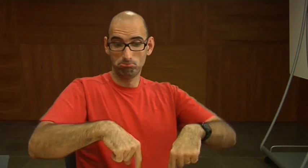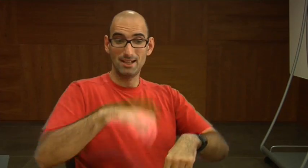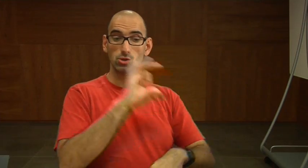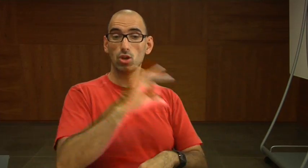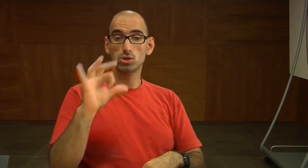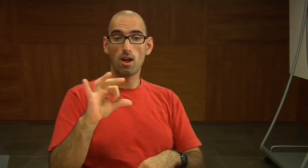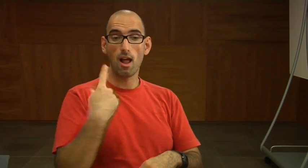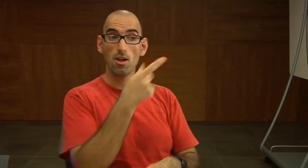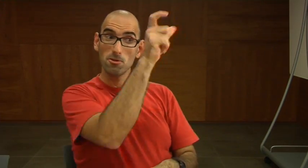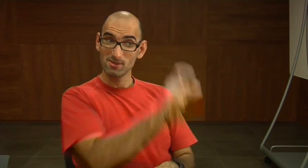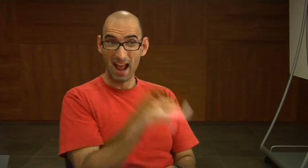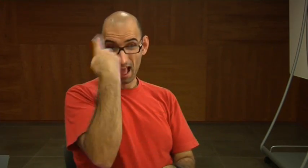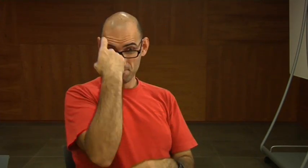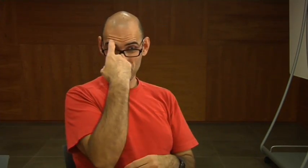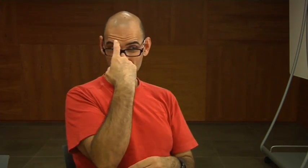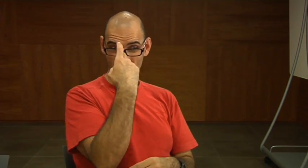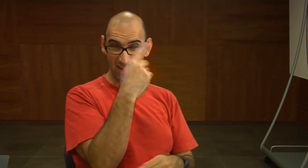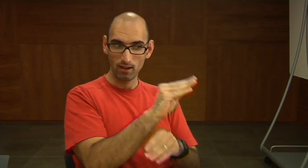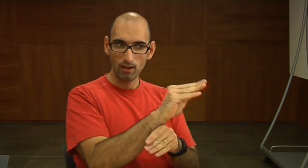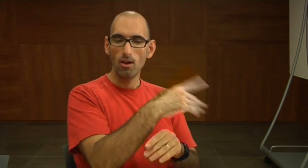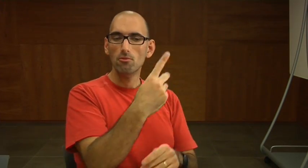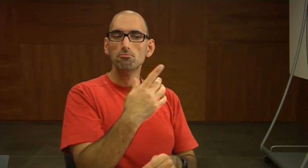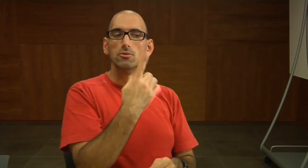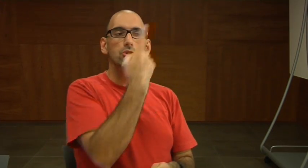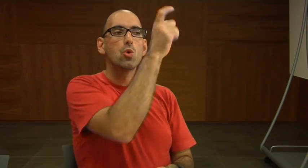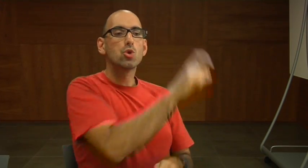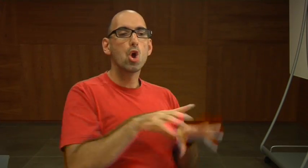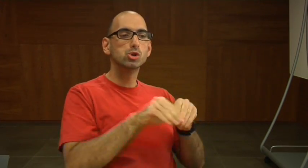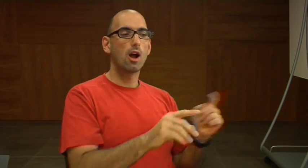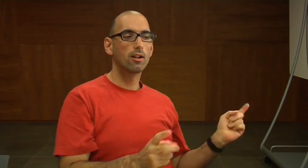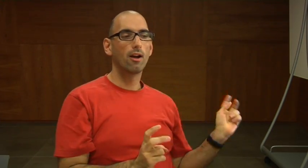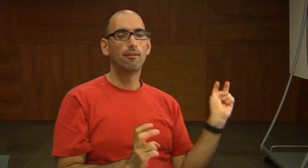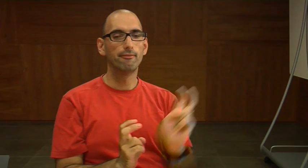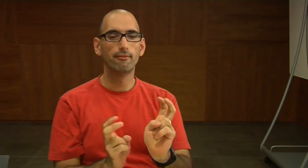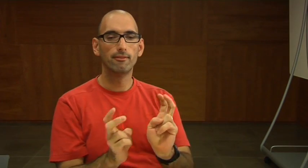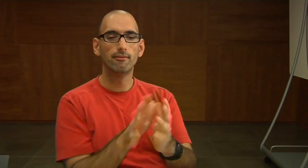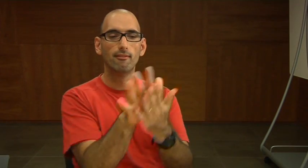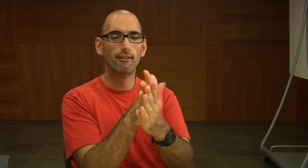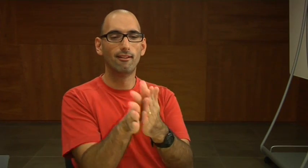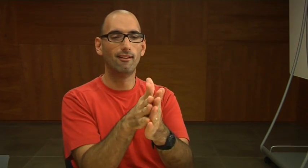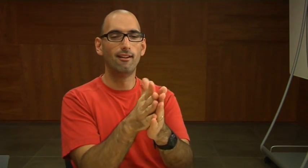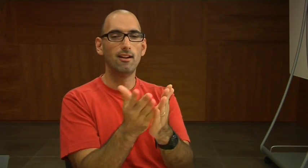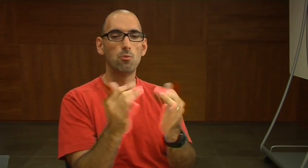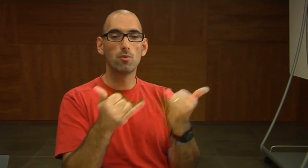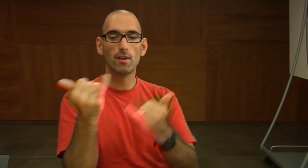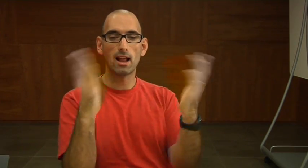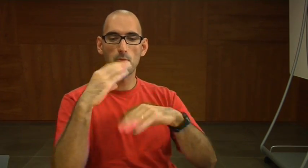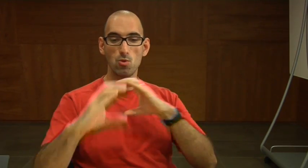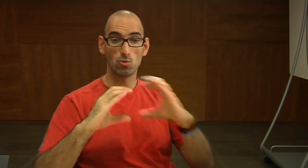És important que es vagin apuntant perquè es pugui difondre la llengua de signes. Si aquestes persones van aprenent la llengua de signes, quan hi hagi